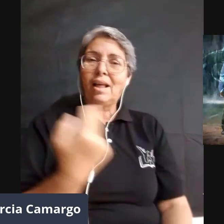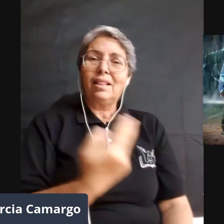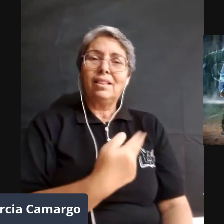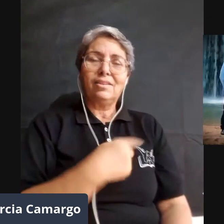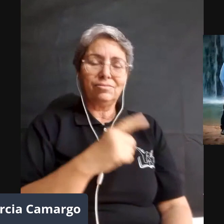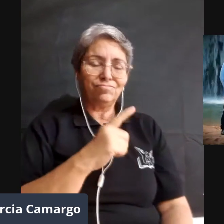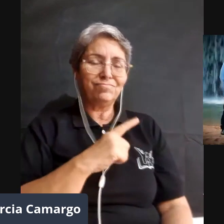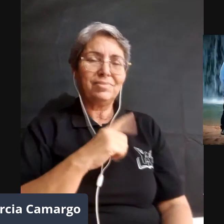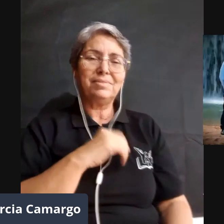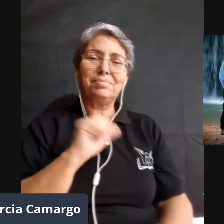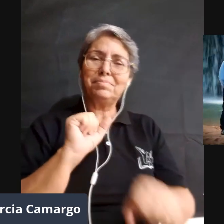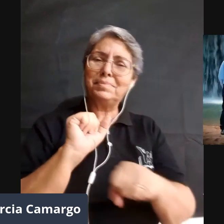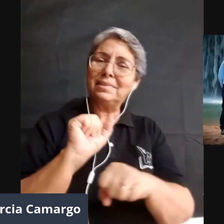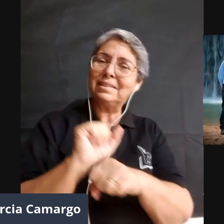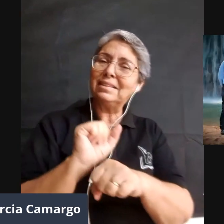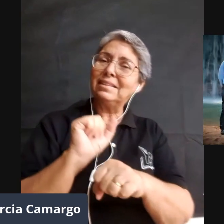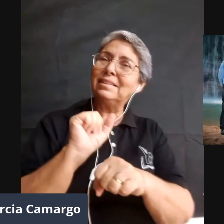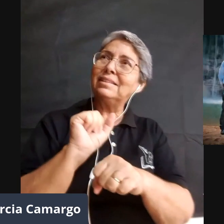esperança